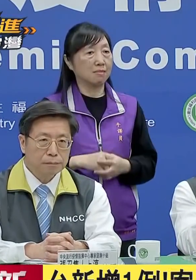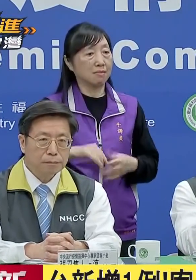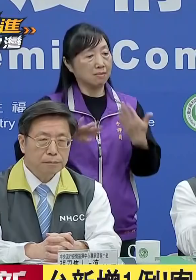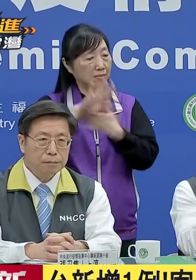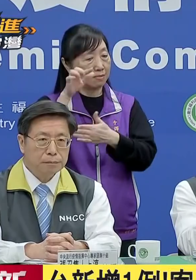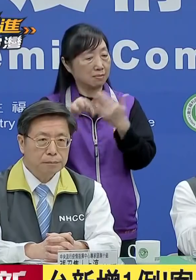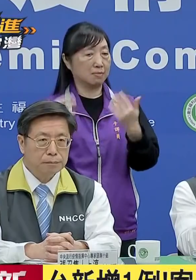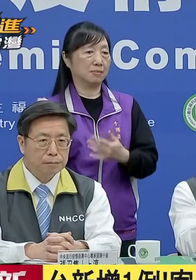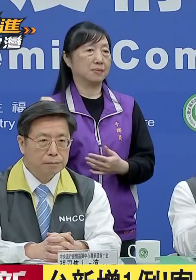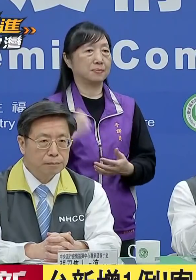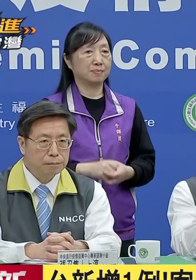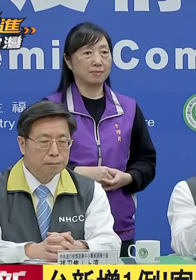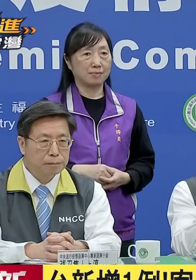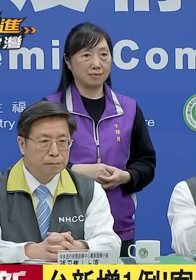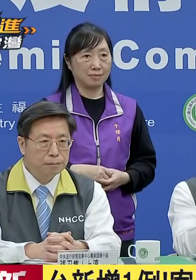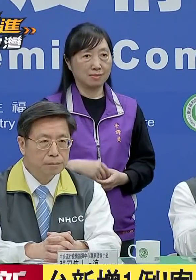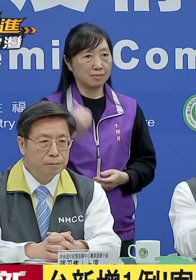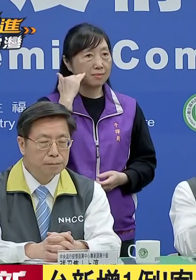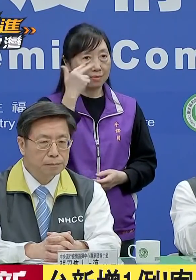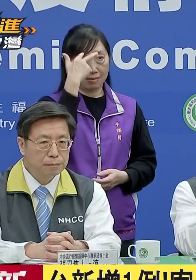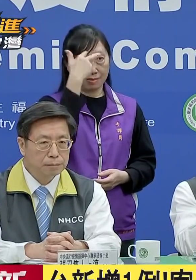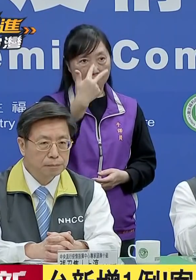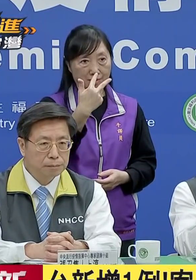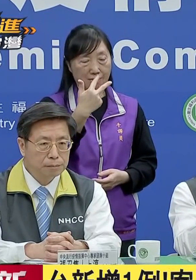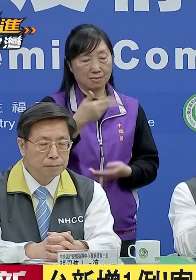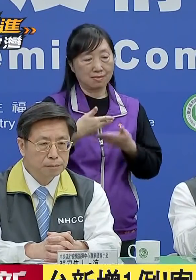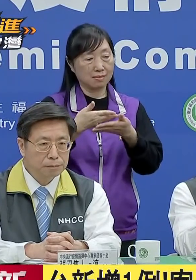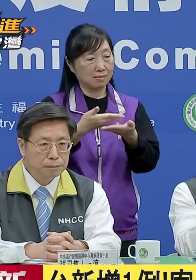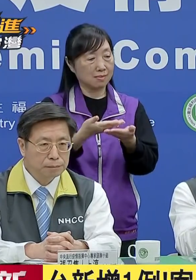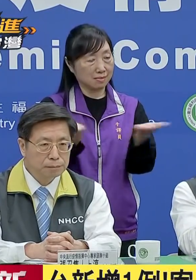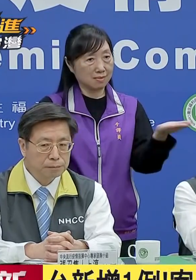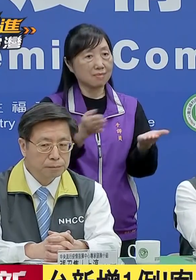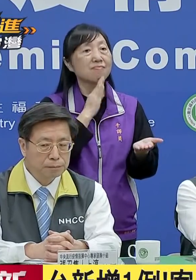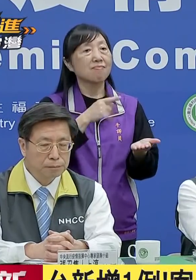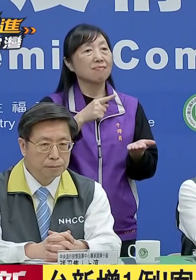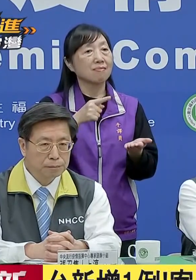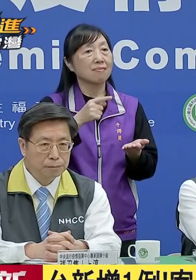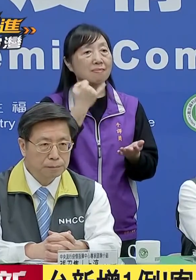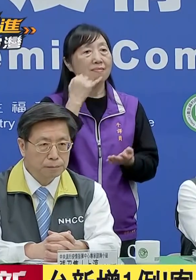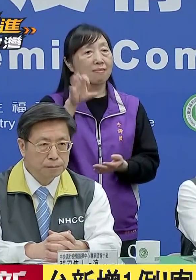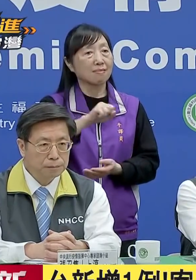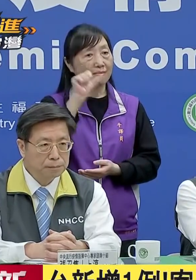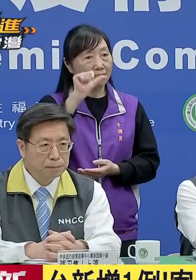口罩因为我们变成7天5片，但我们的供应量是不变的，好，供应